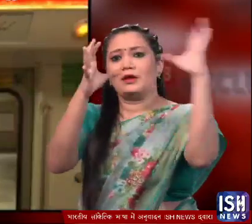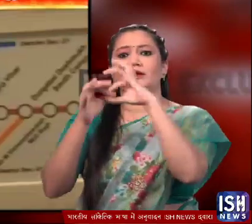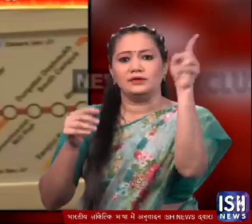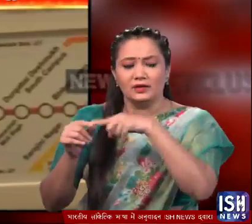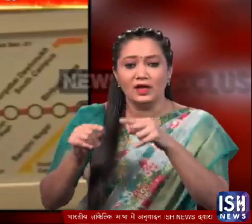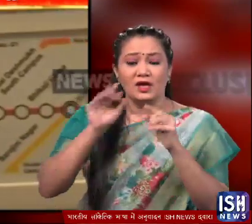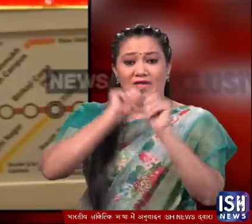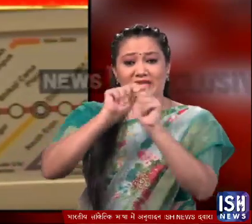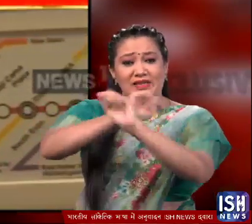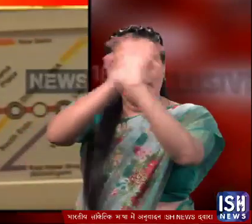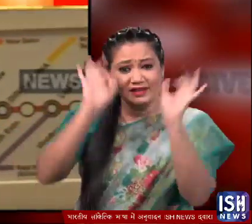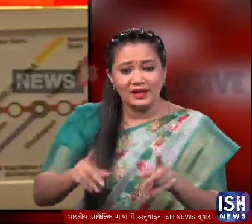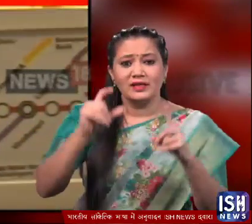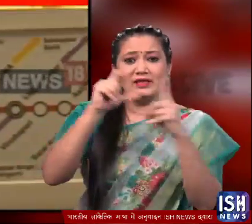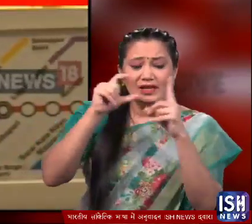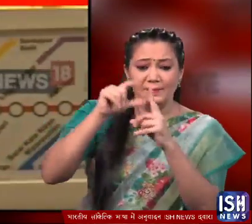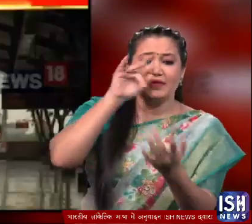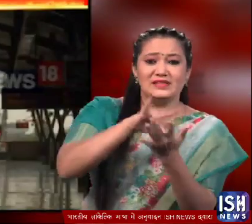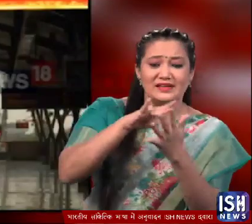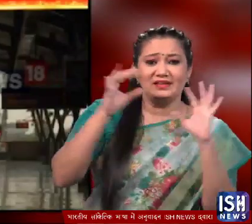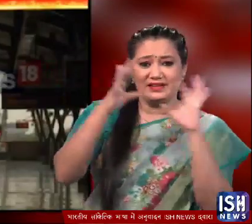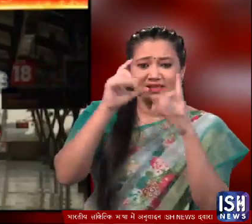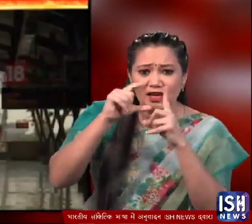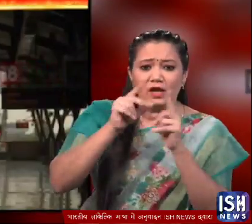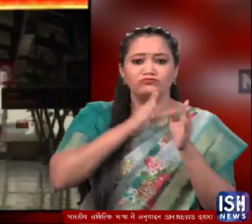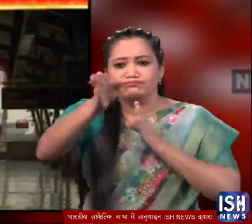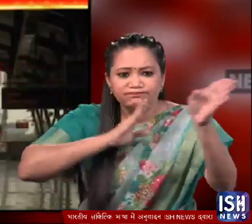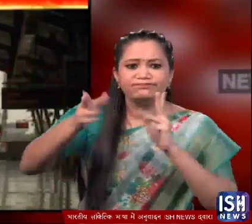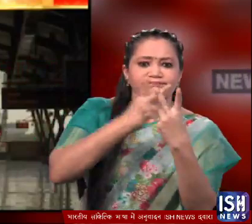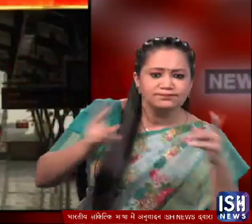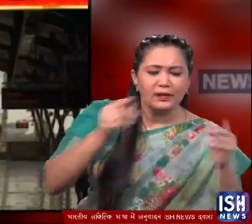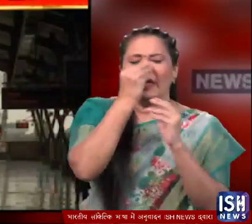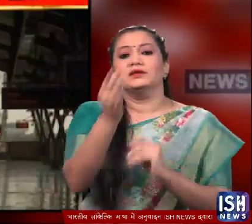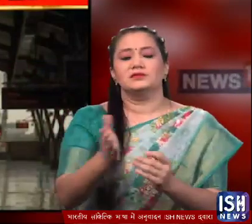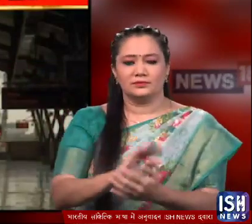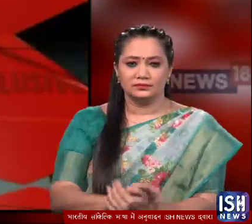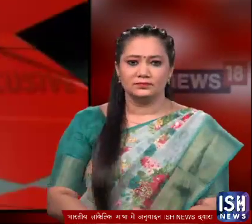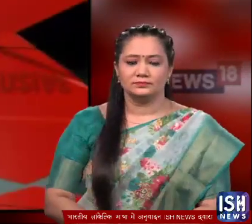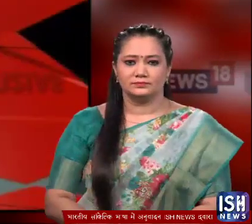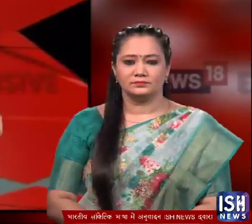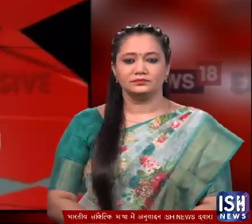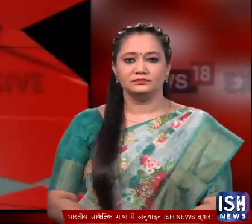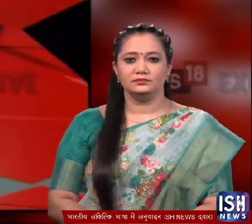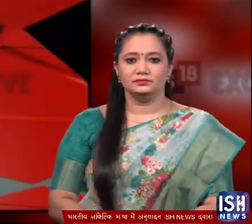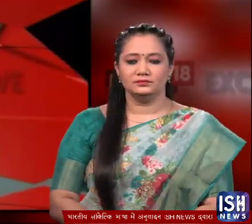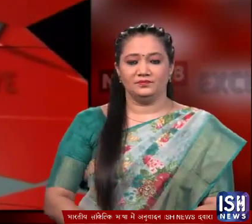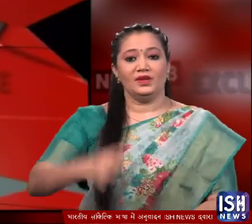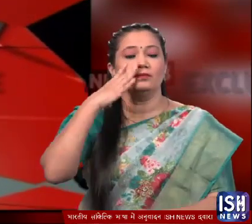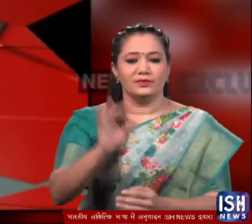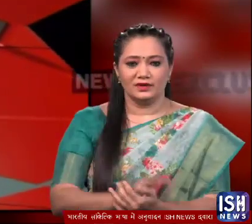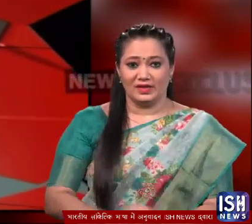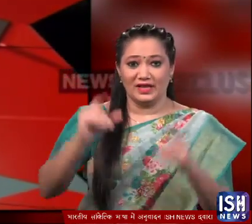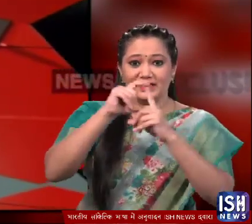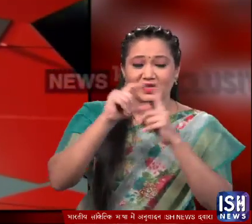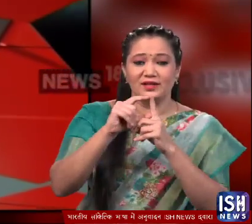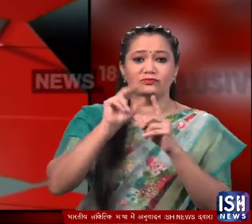पूरा होने से दिल्ली और सेंट्रल दिल्ली के मुख्य जगहों तक पहुंचने में भी लोगों को सुविधा होगी। सौभाग्य की एक बात यह कि